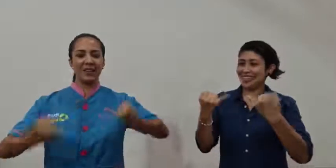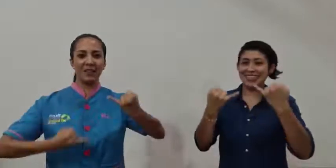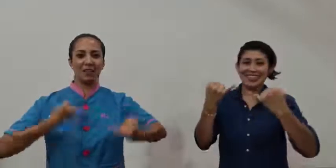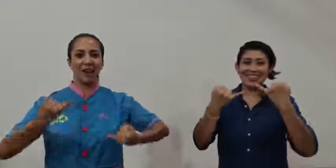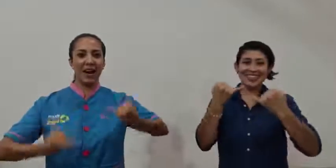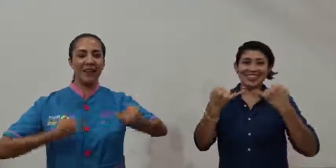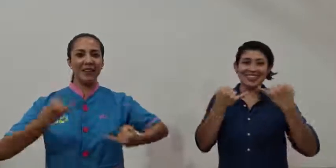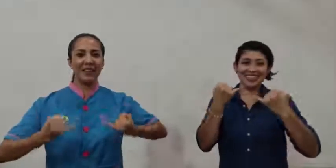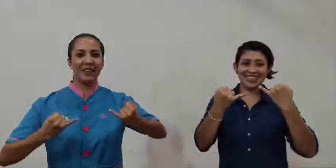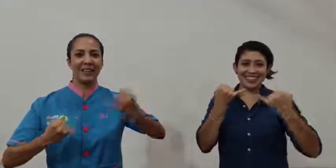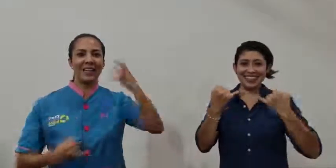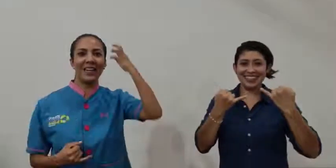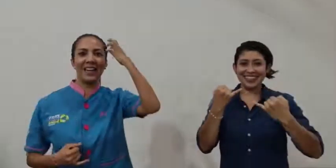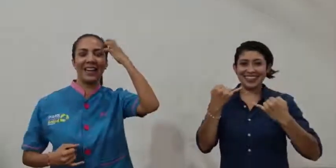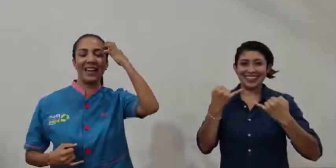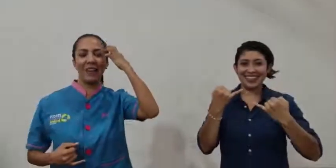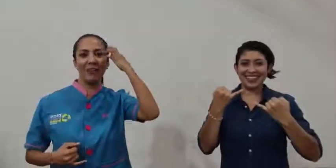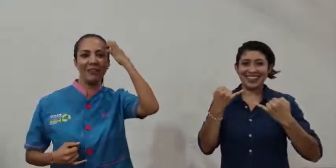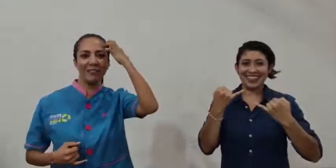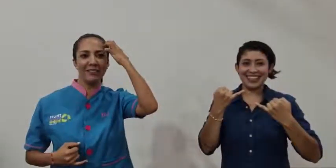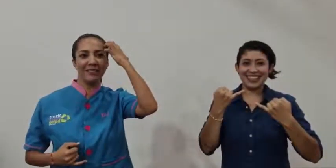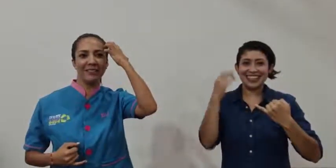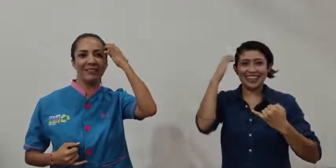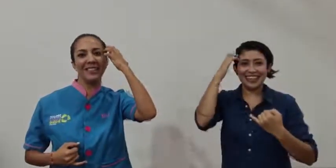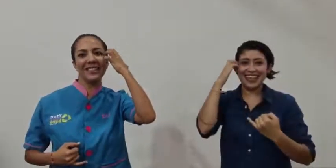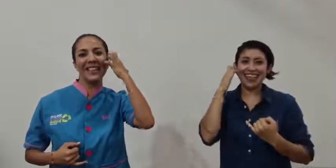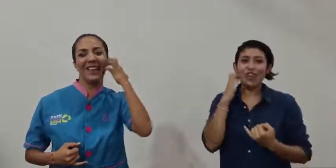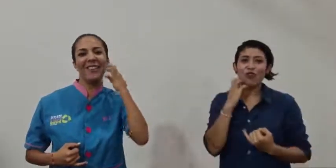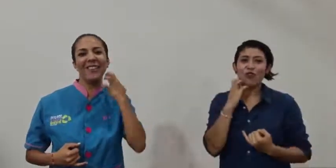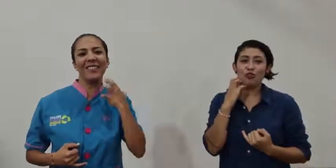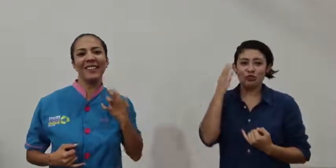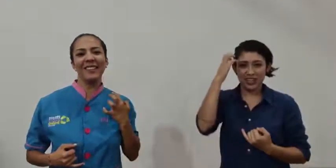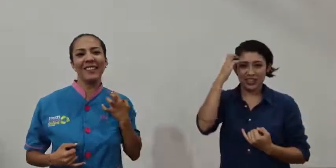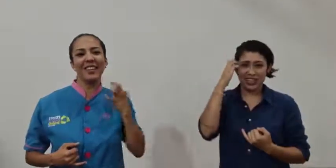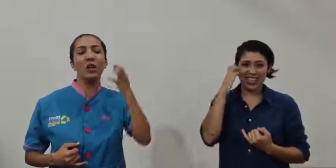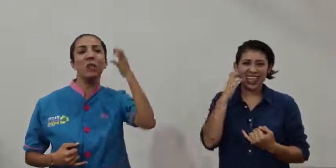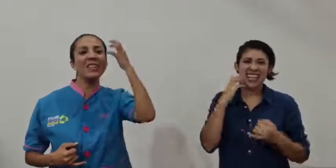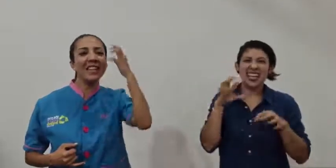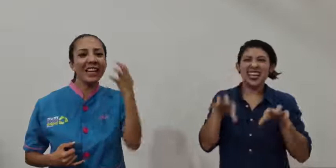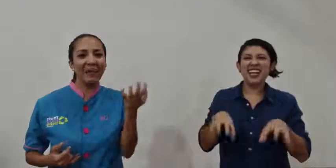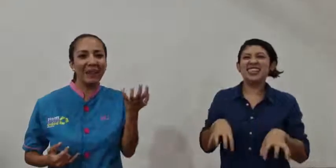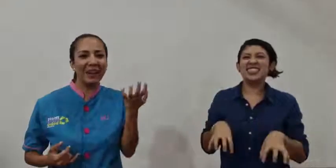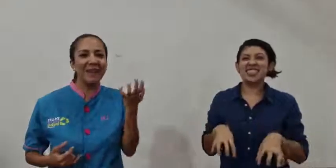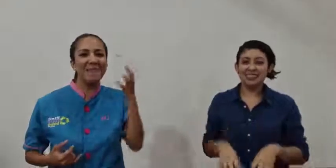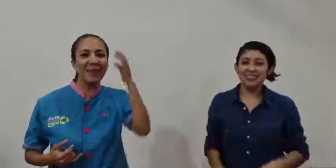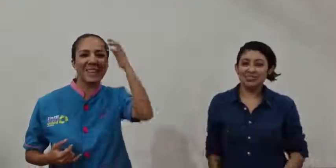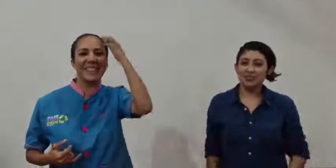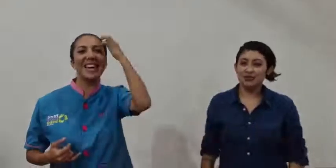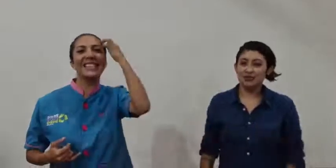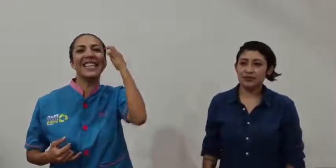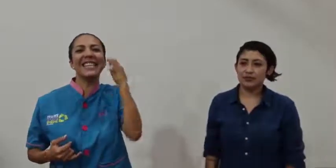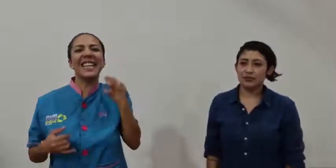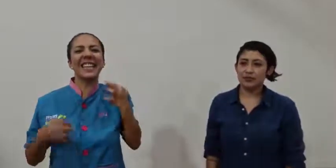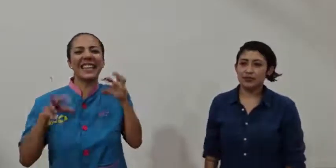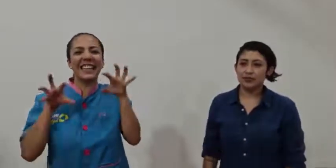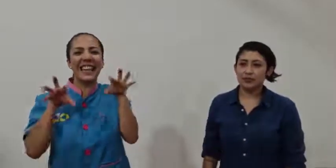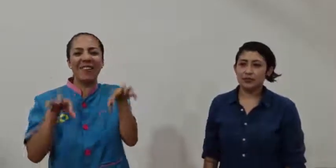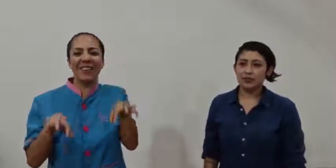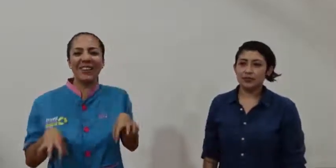así, jugar, el león, león. ¿Y cómo es tigre, por ejemplo? O sea, si haces el león,